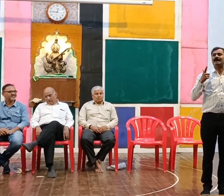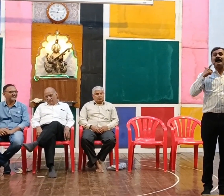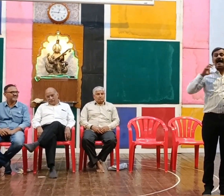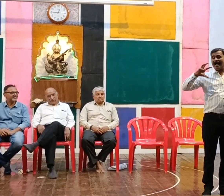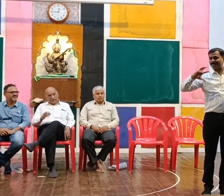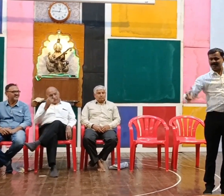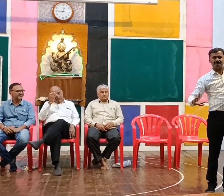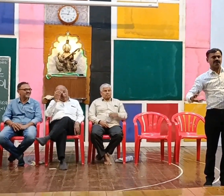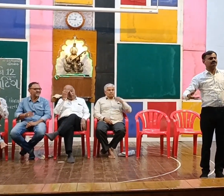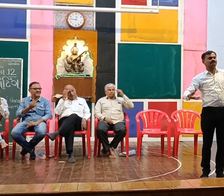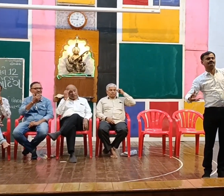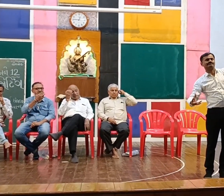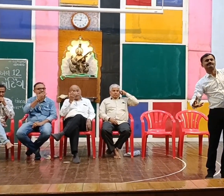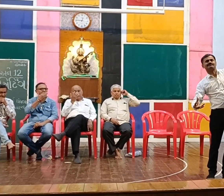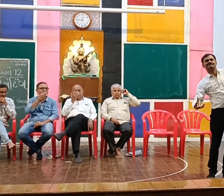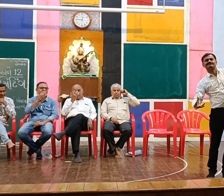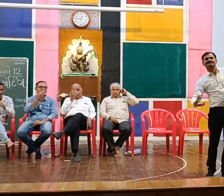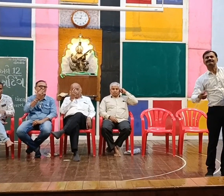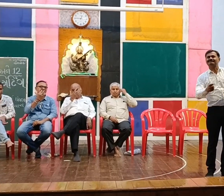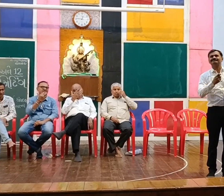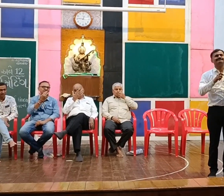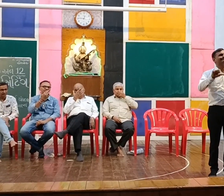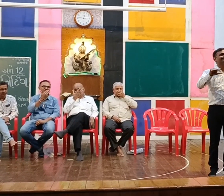એ સંદર્ભમાં આજે